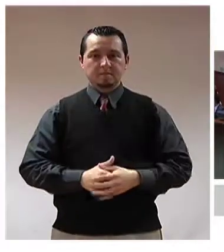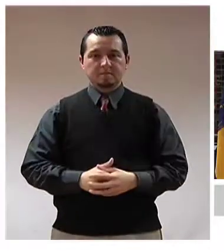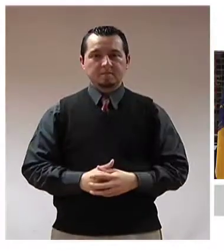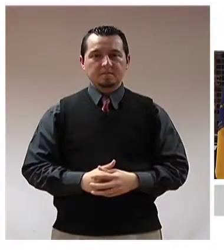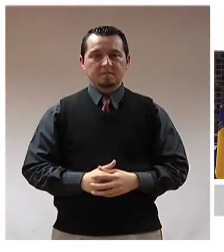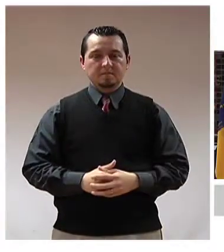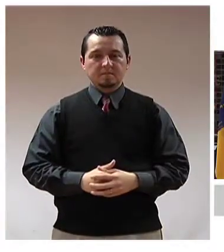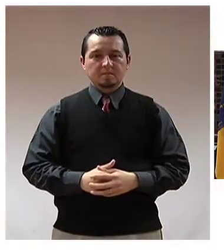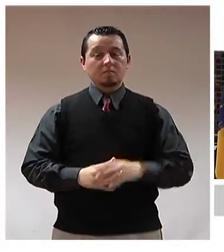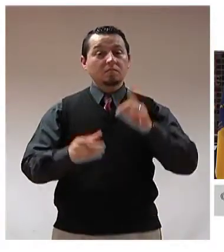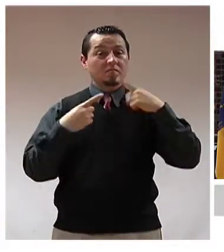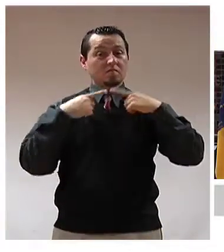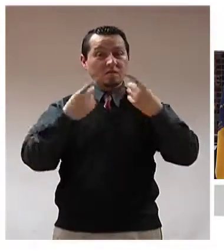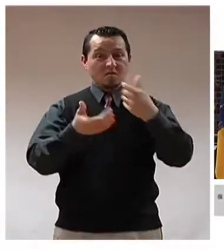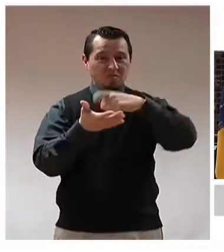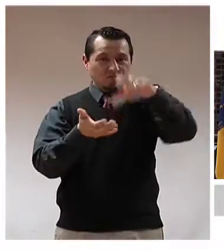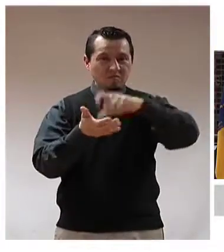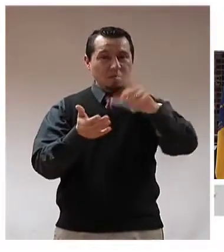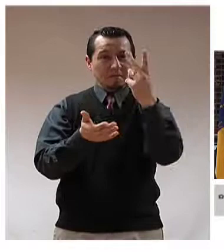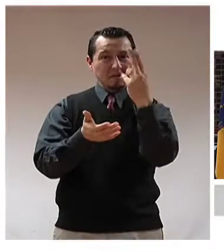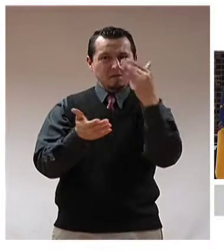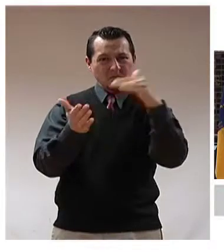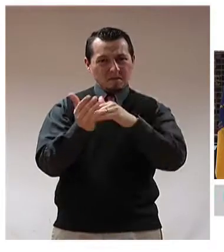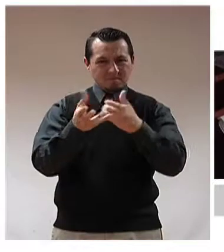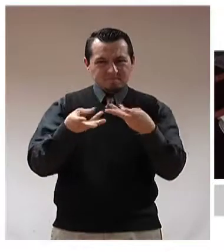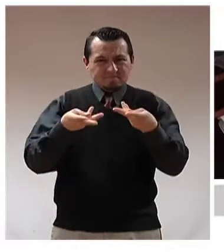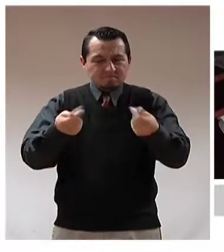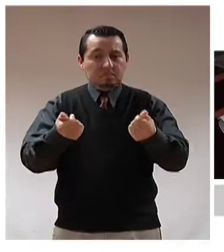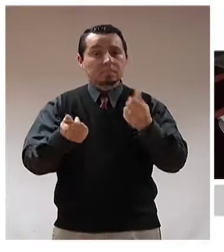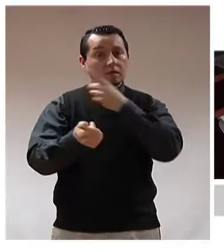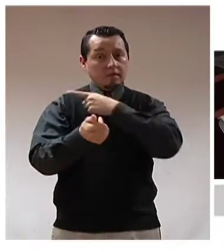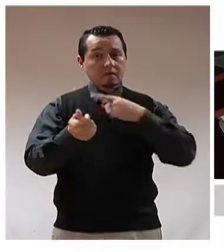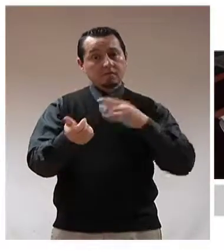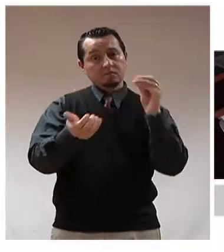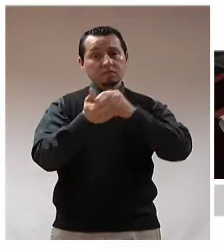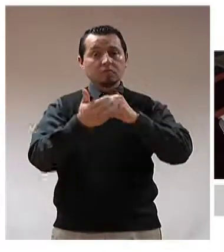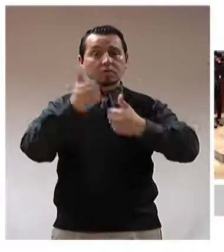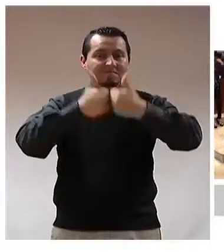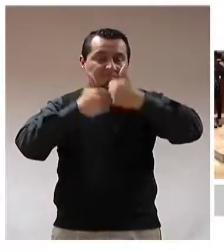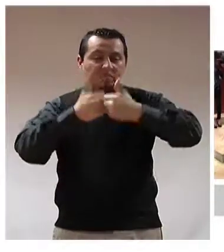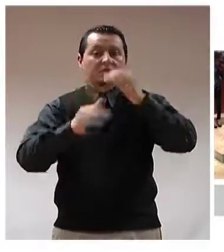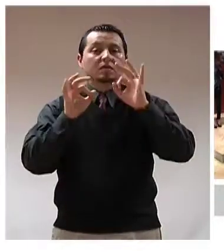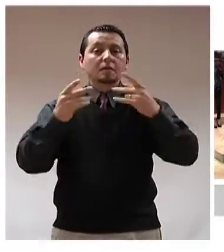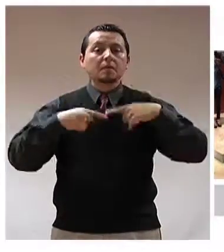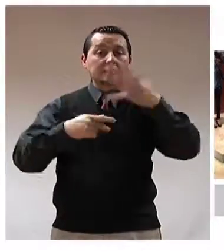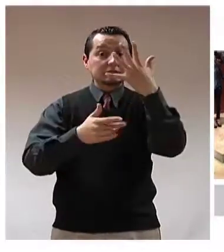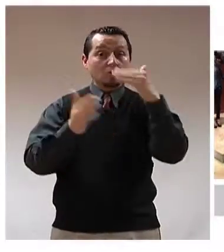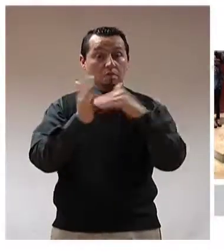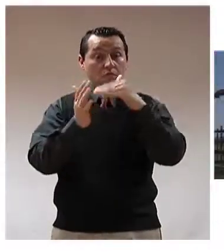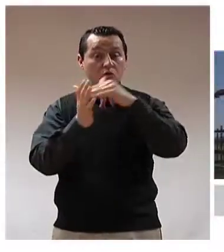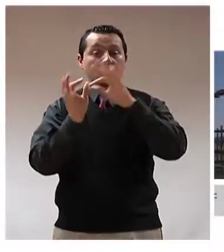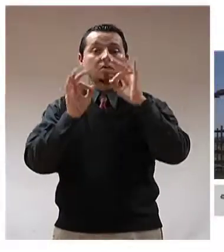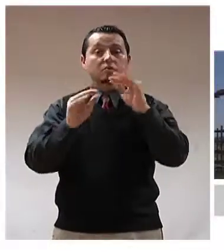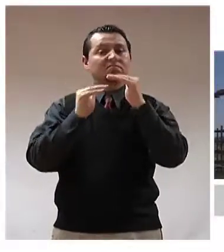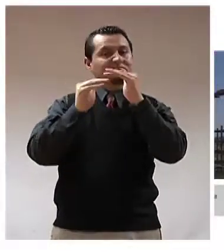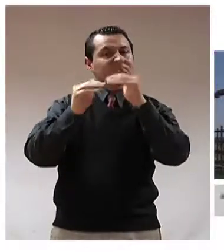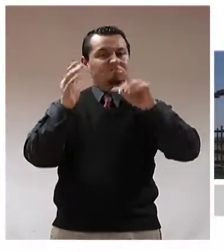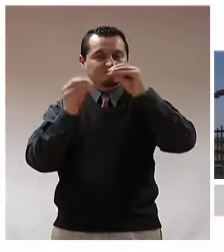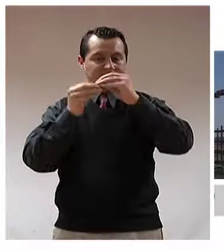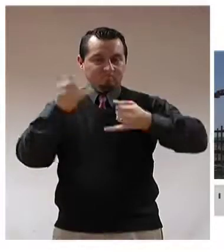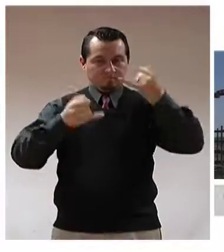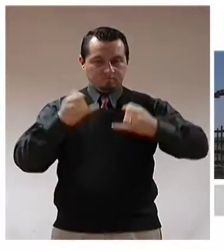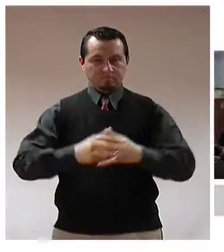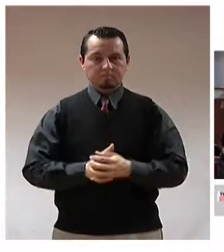ley. Las compras mayores a 25 mil pesos deberán someterse a concurso y a partir de 5 millones se asignarán